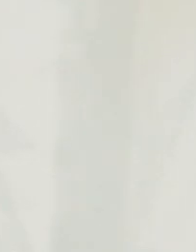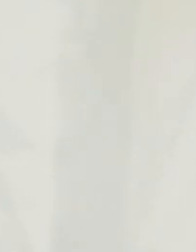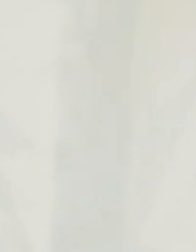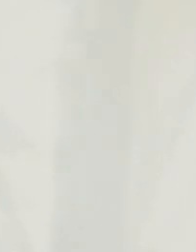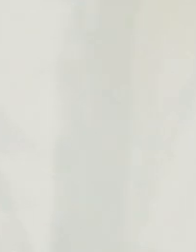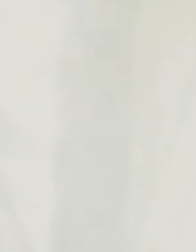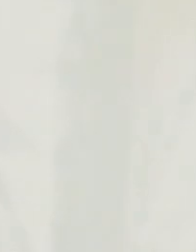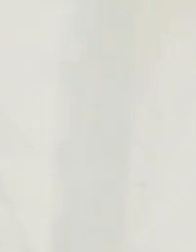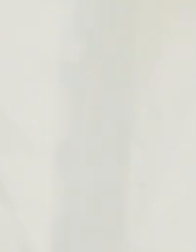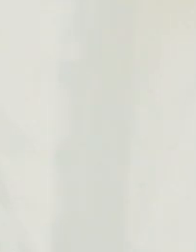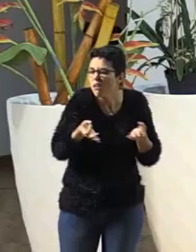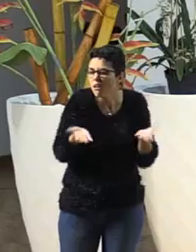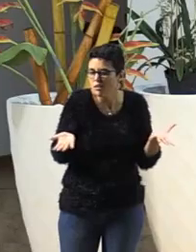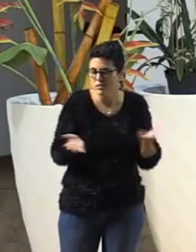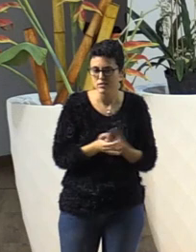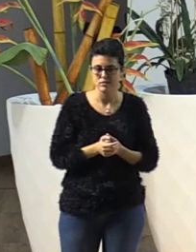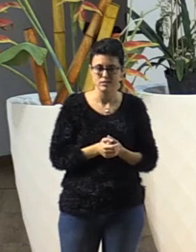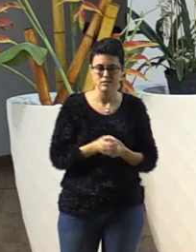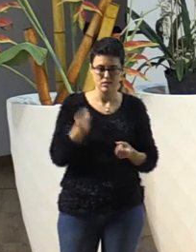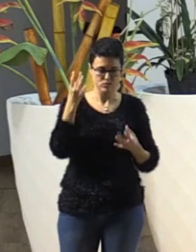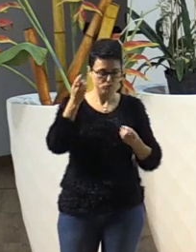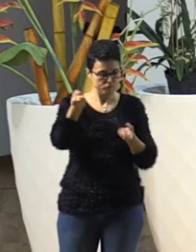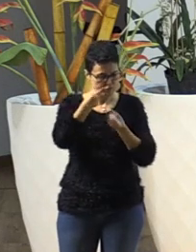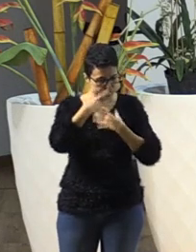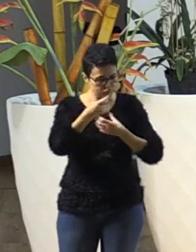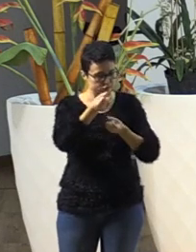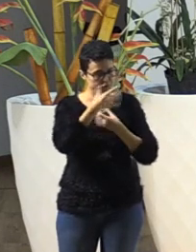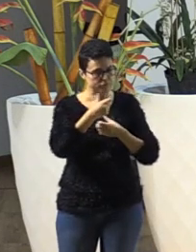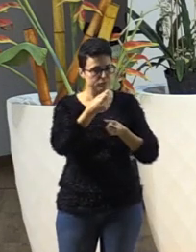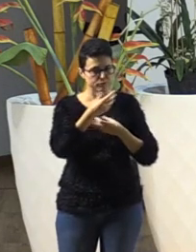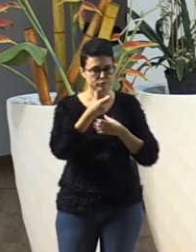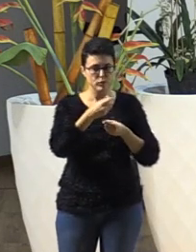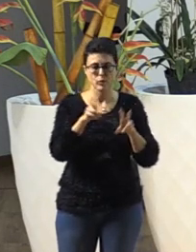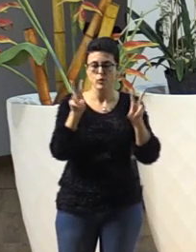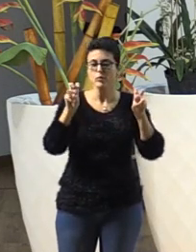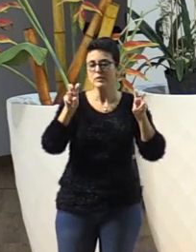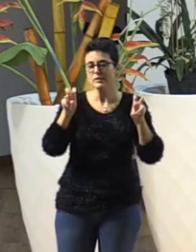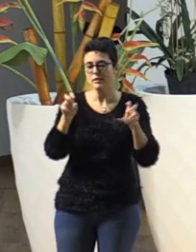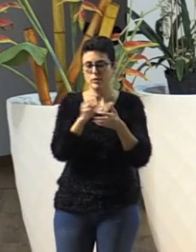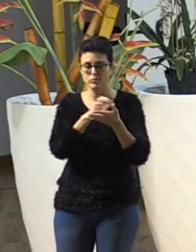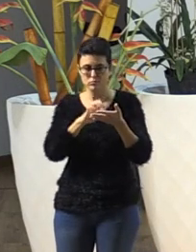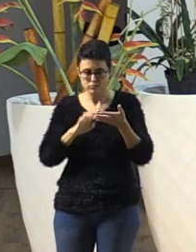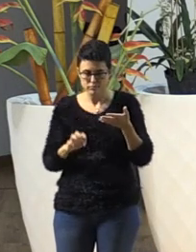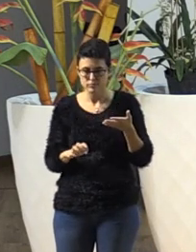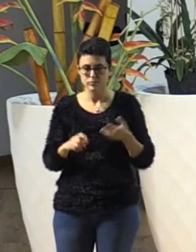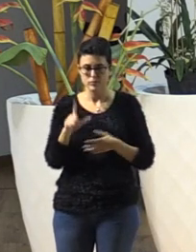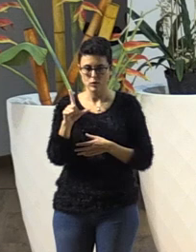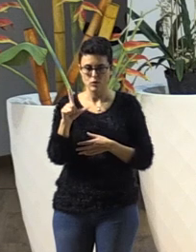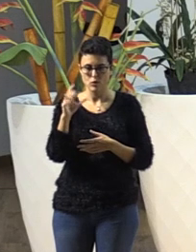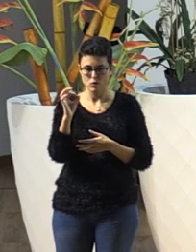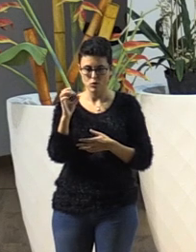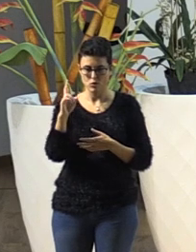dar muchas ideas. Recogía una cita de un italiano, Lorenzo Milani,